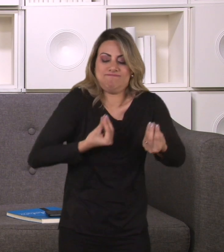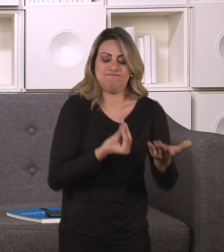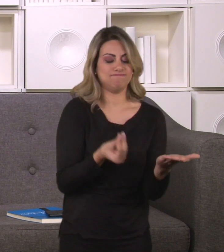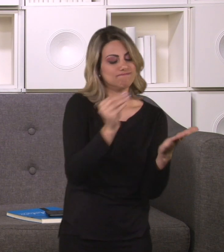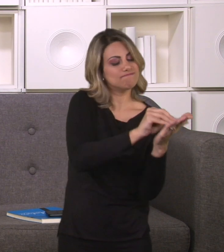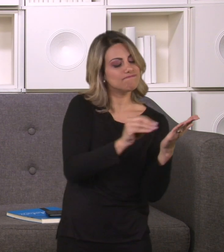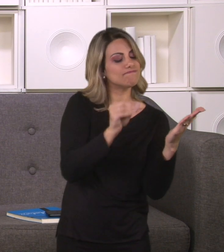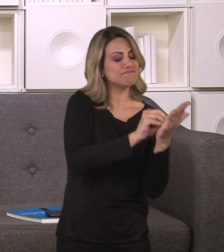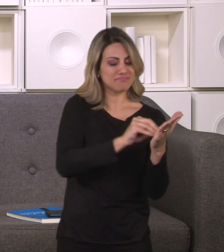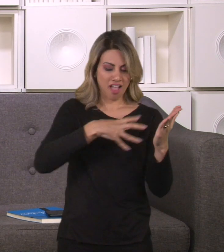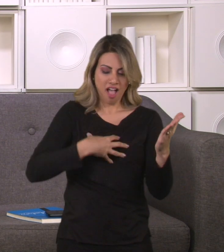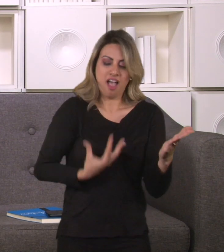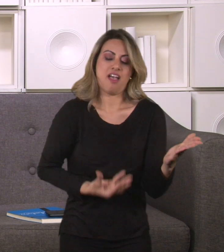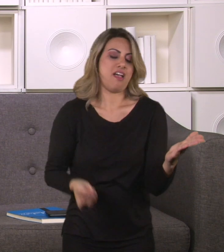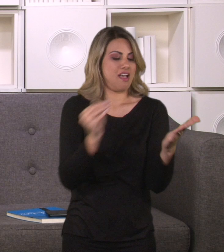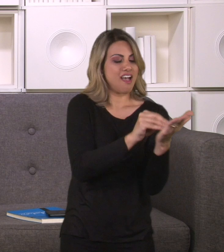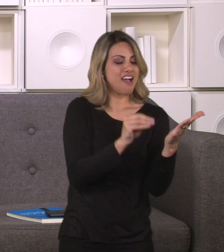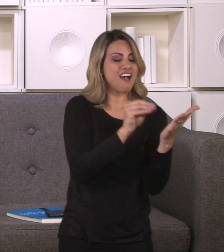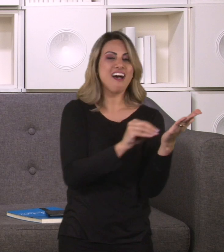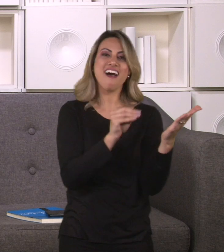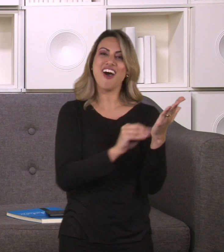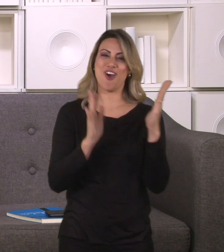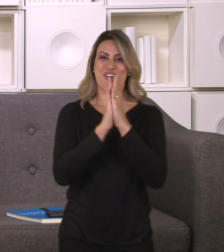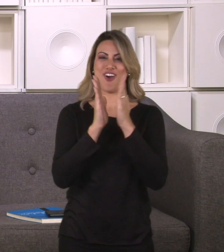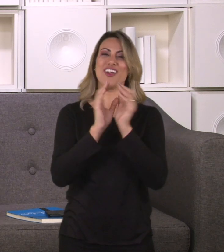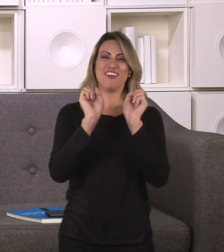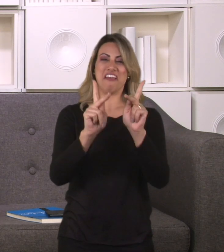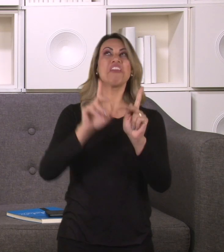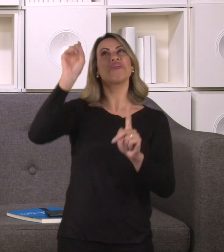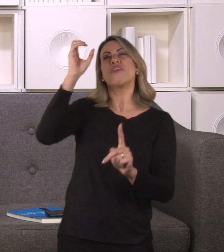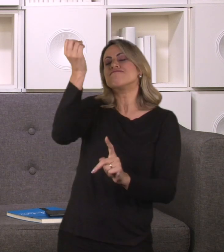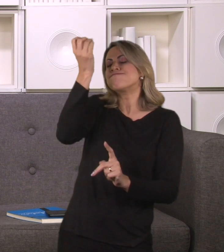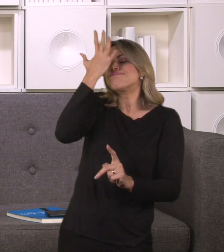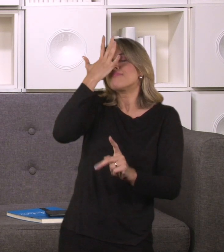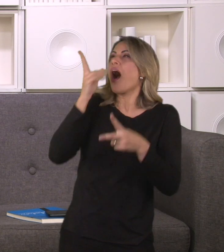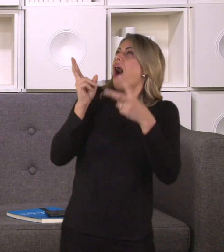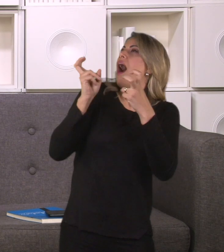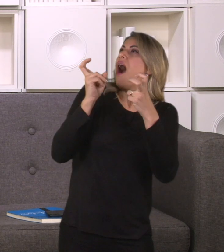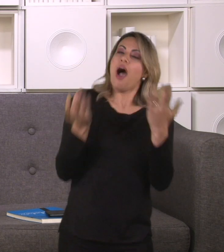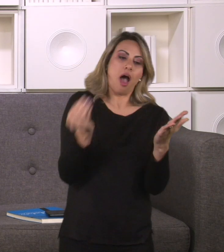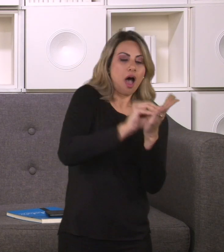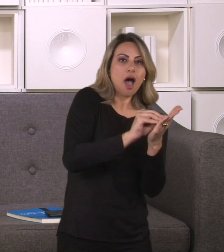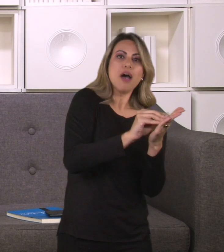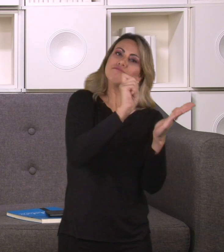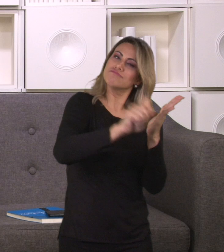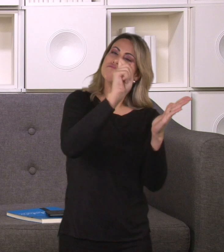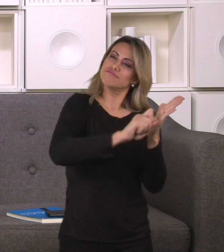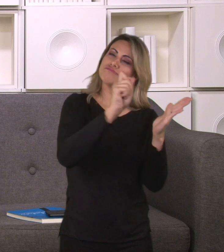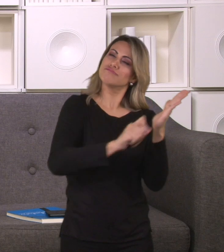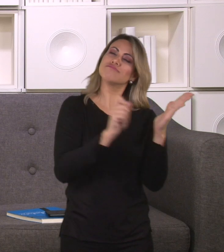mundo espiritual, da palavra de Deus, do Evangelho, muitos insights, muitas percepções. É importante você